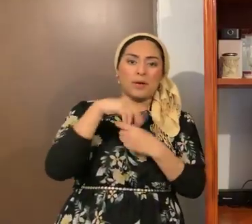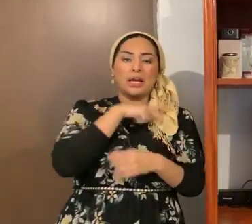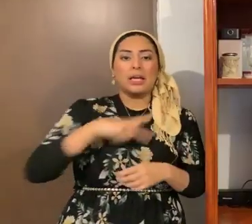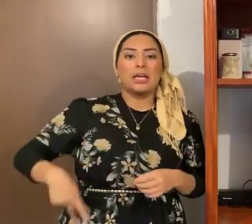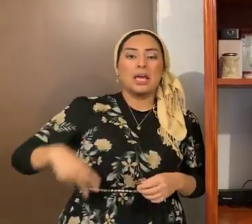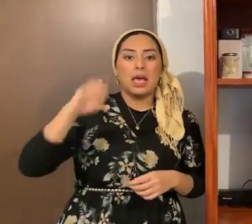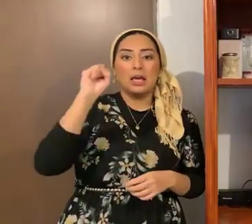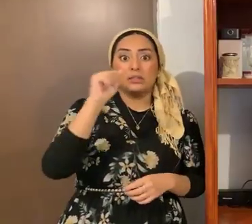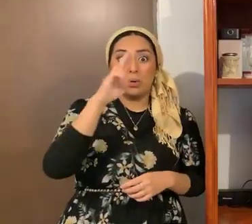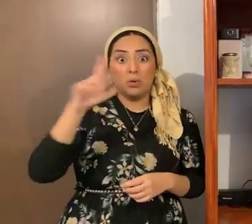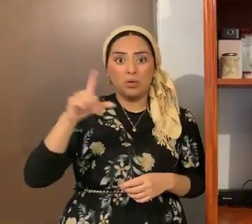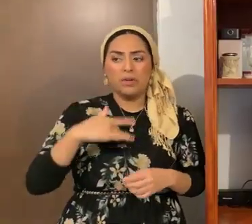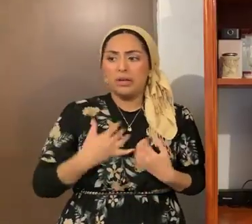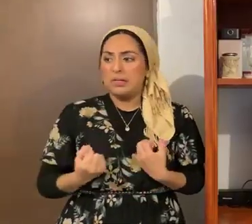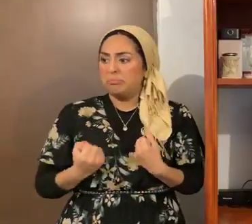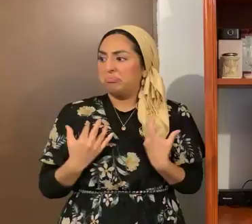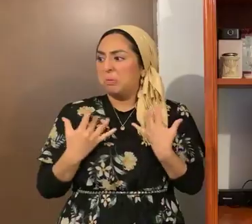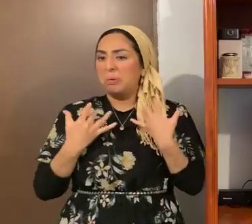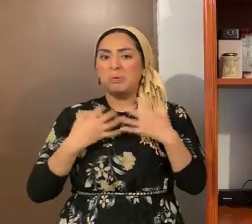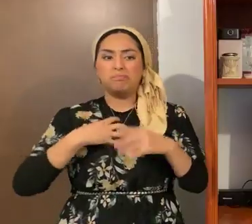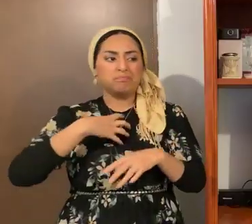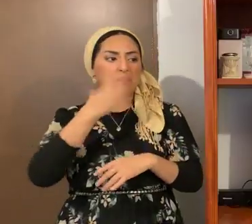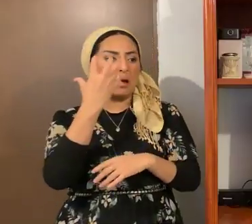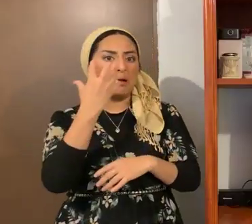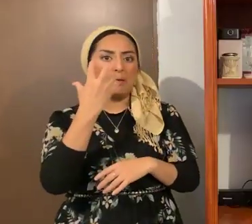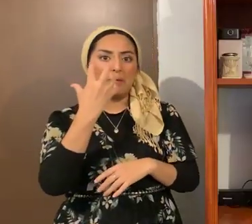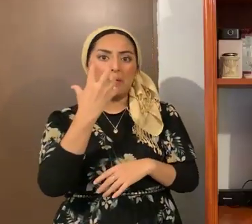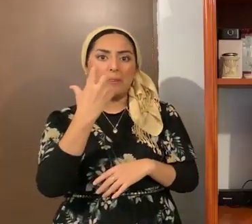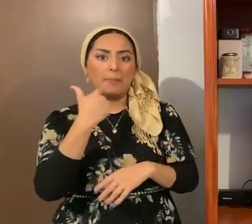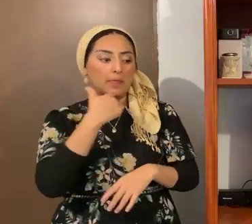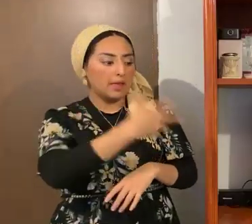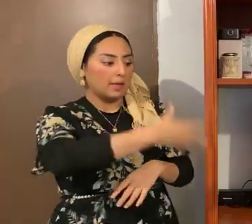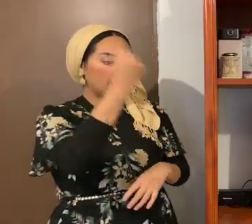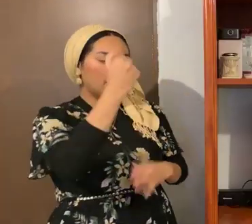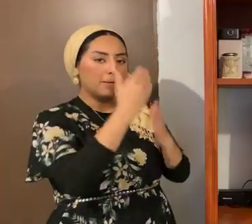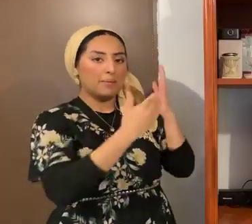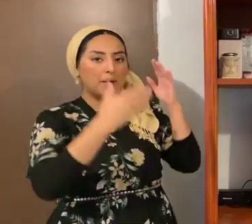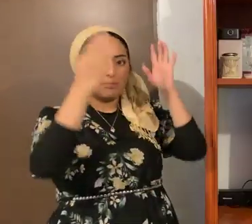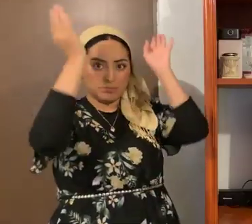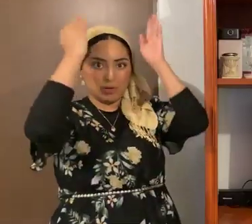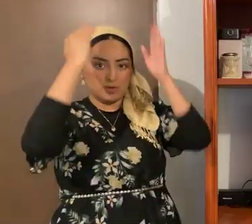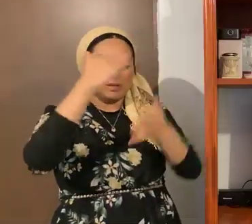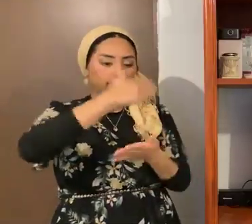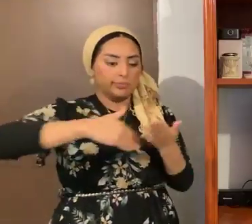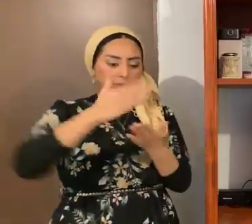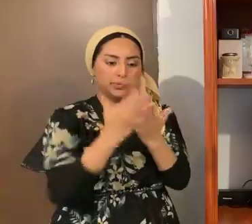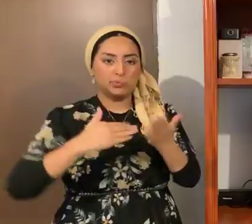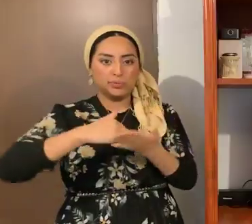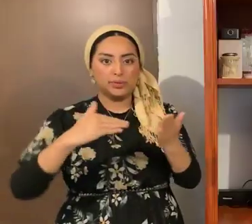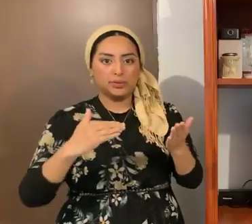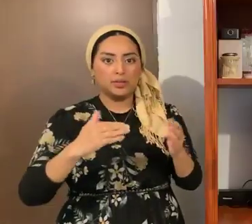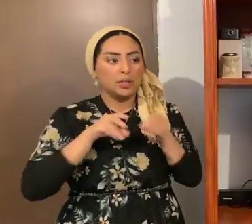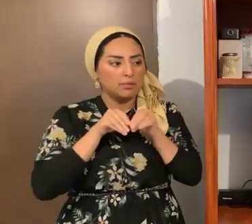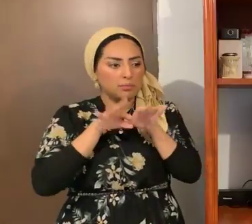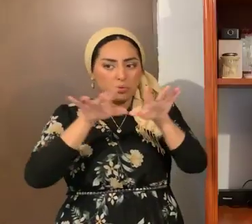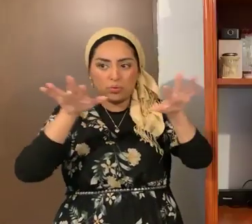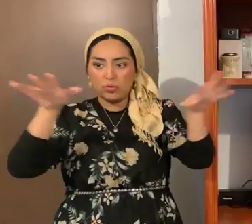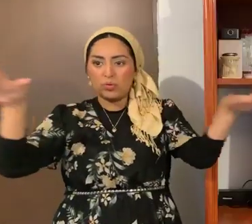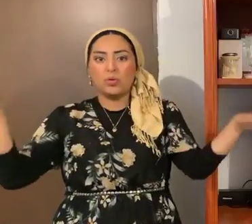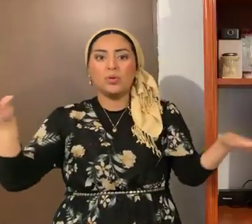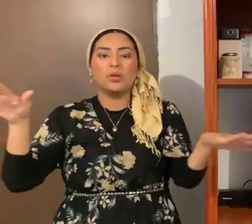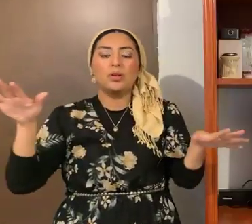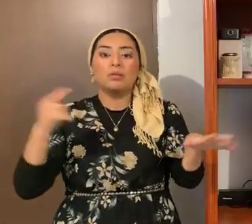poder, y él se encendió en ira en gran manera. Y tomando un par de bueyes, los cortó en trozos y los envió por todo el territorio de Israel, por